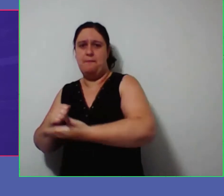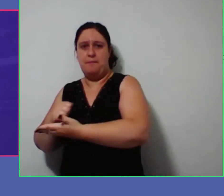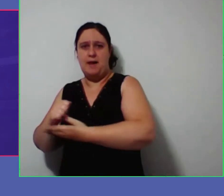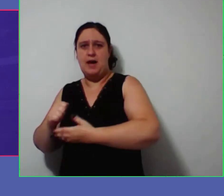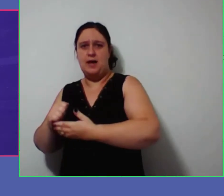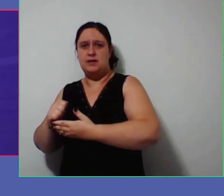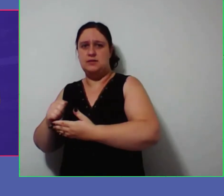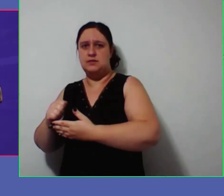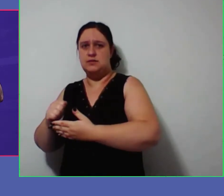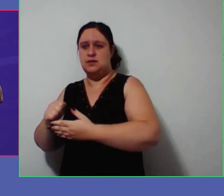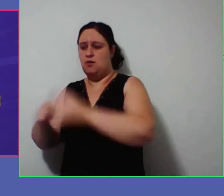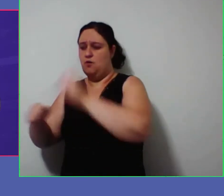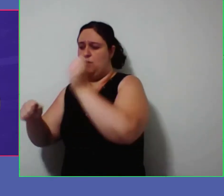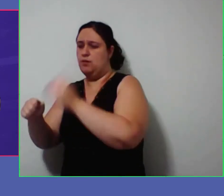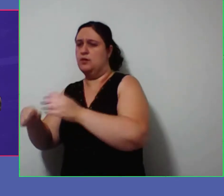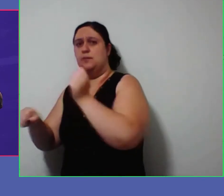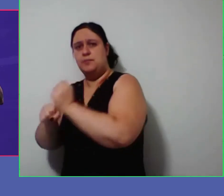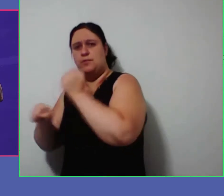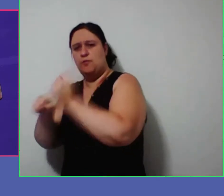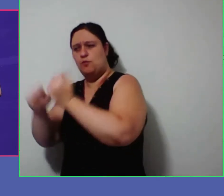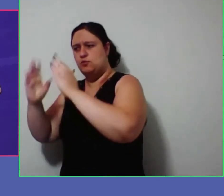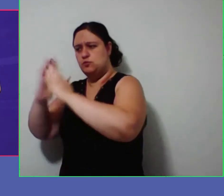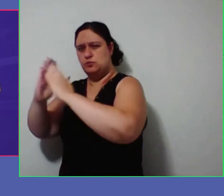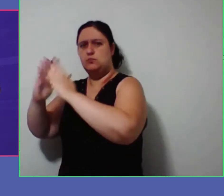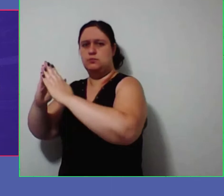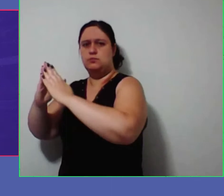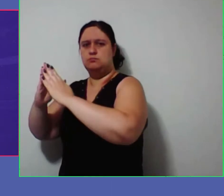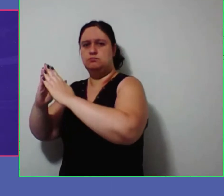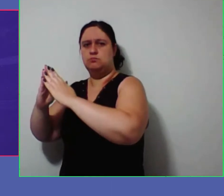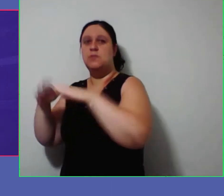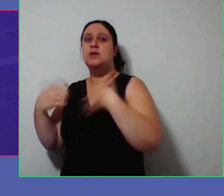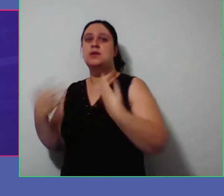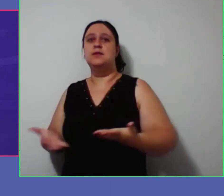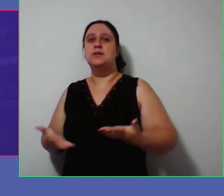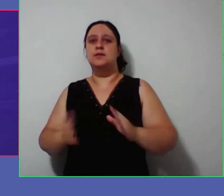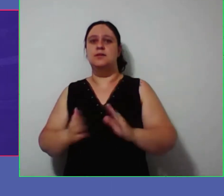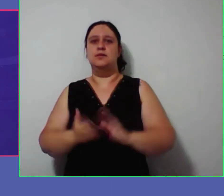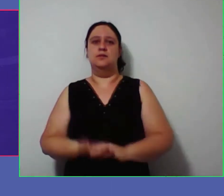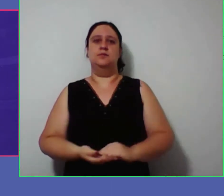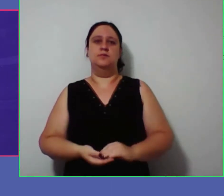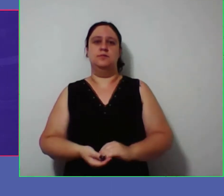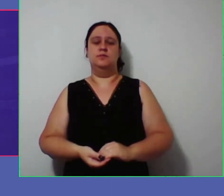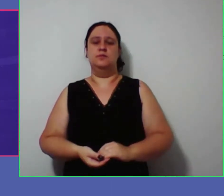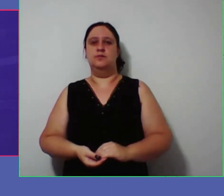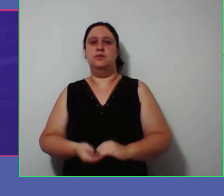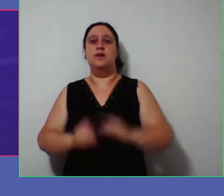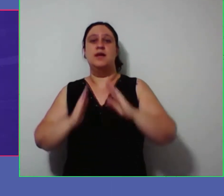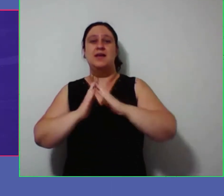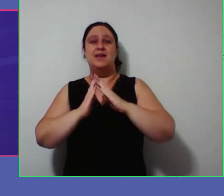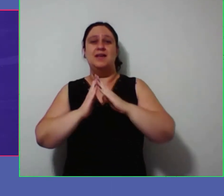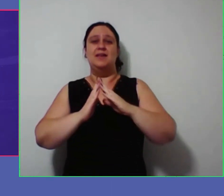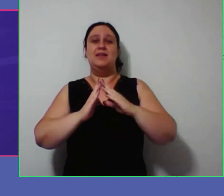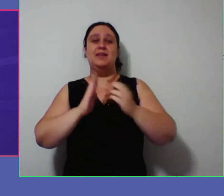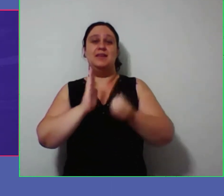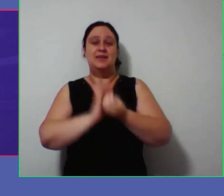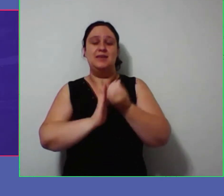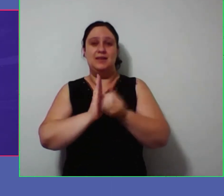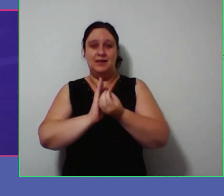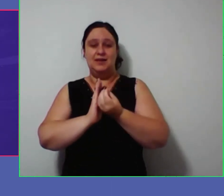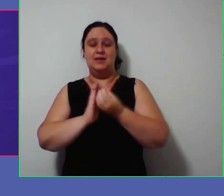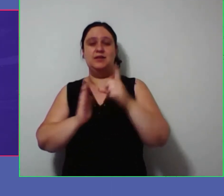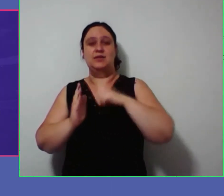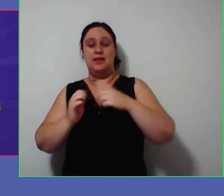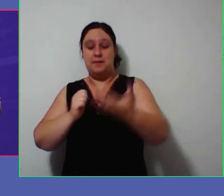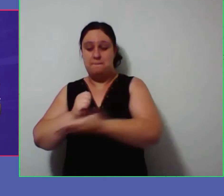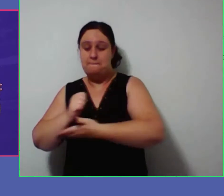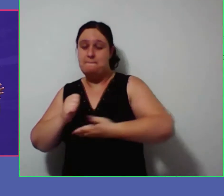edifício. Então a igreja está fundada sobre essa rocha, e essa rocha, de um lado, refere-se